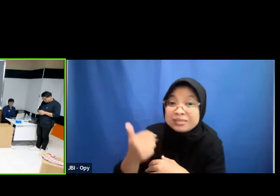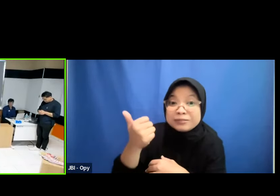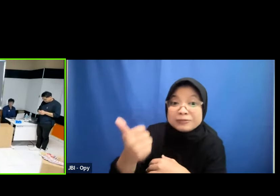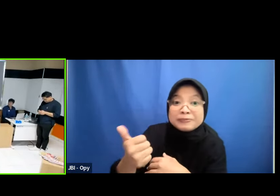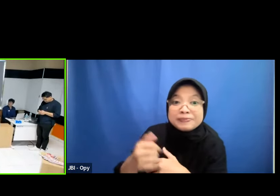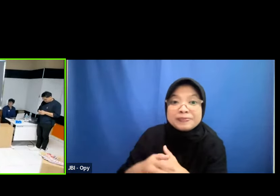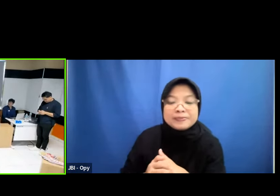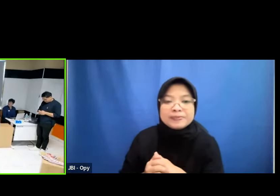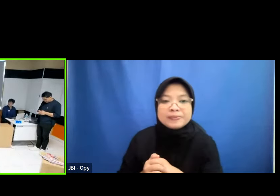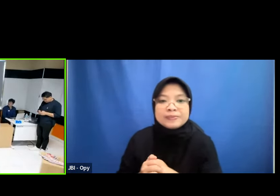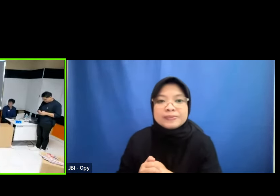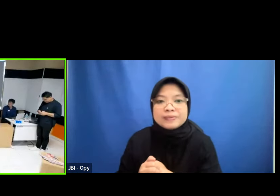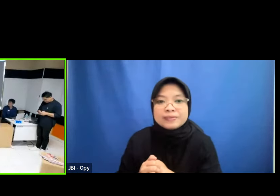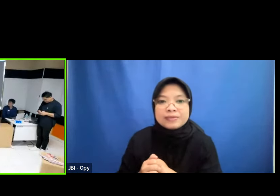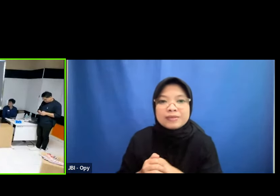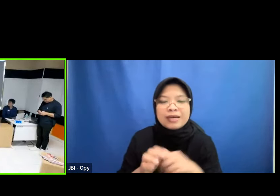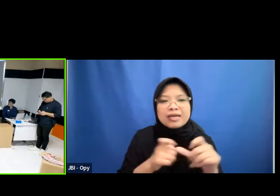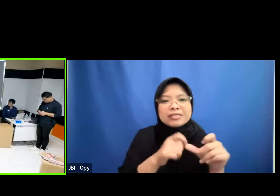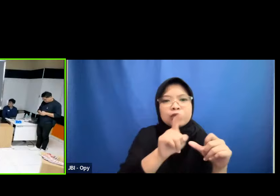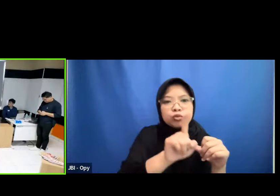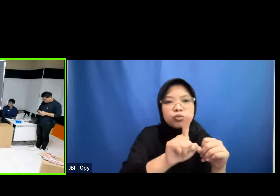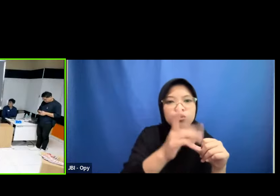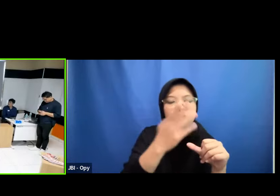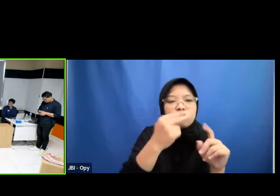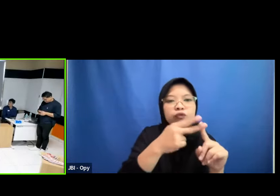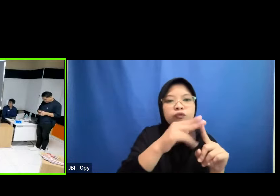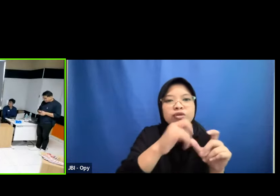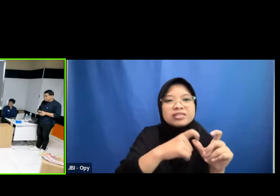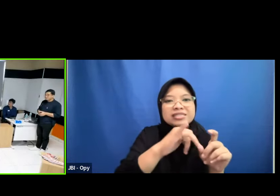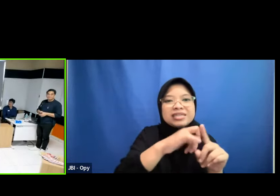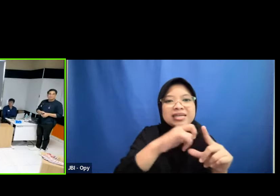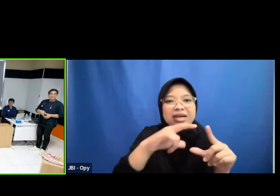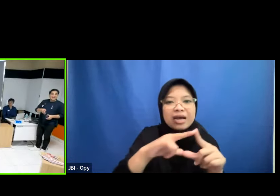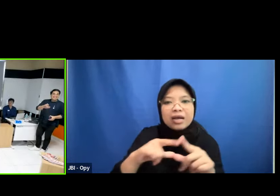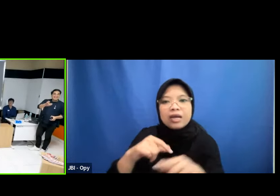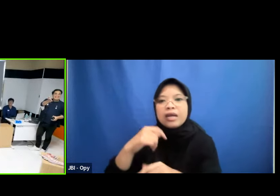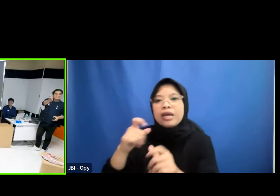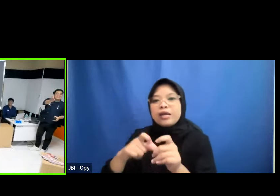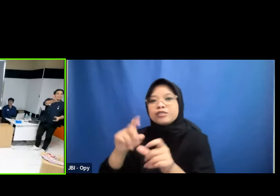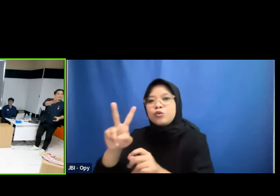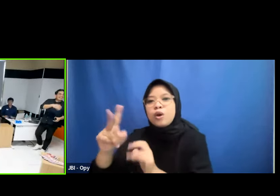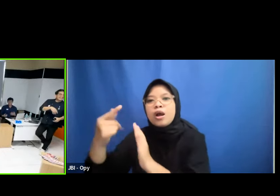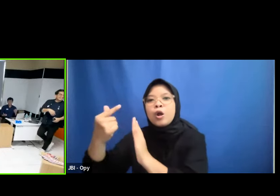atas S1 saya kebetulan fisika s2-nya keuangan